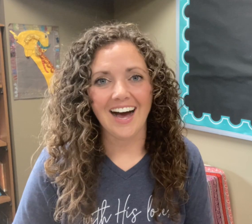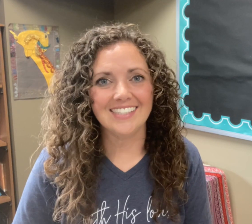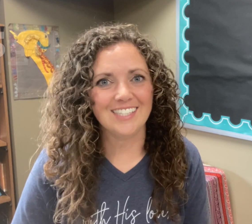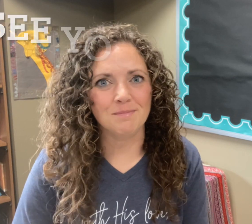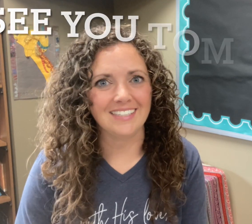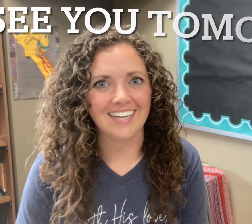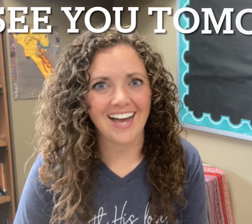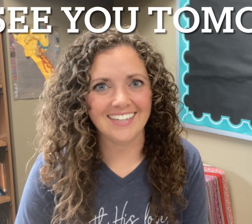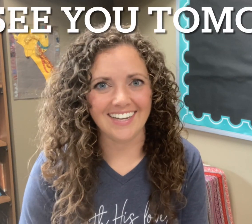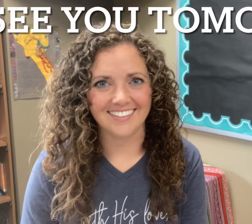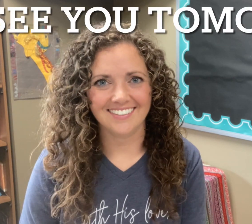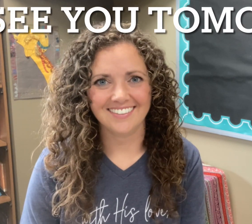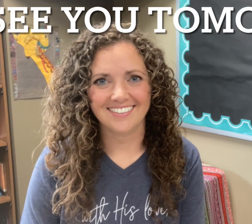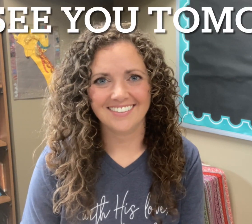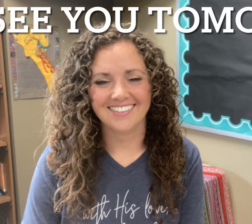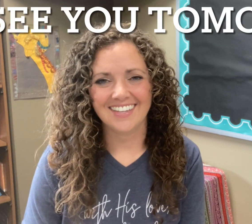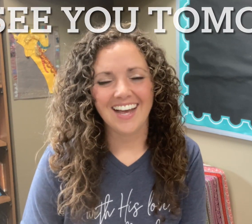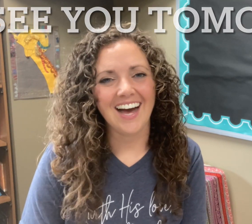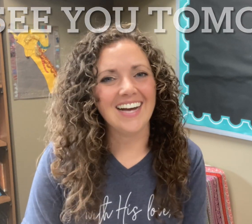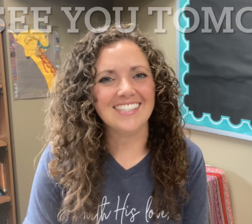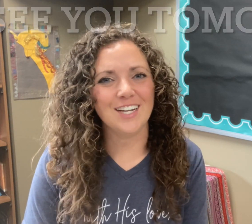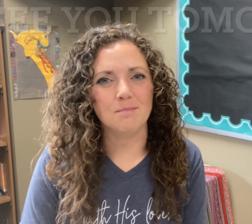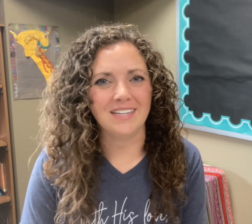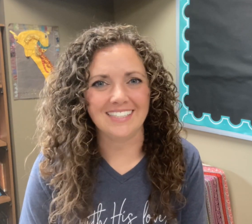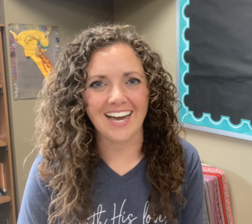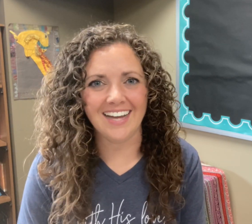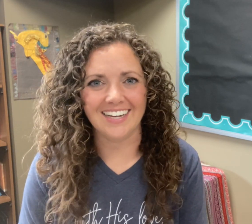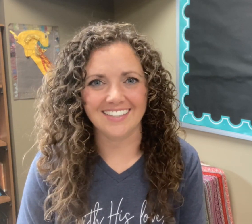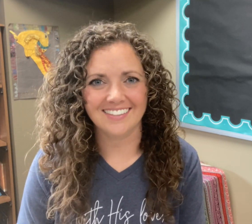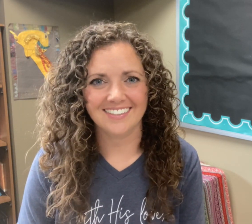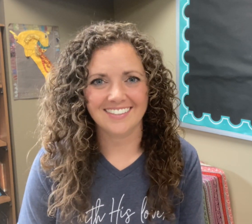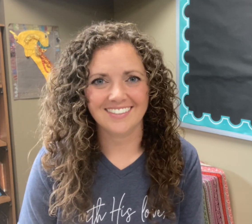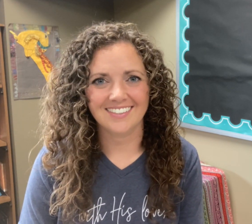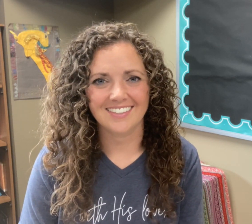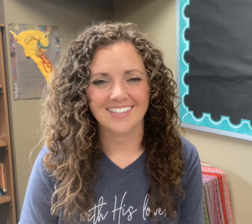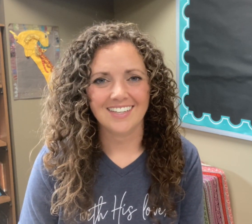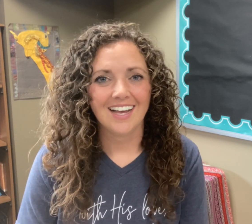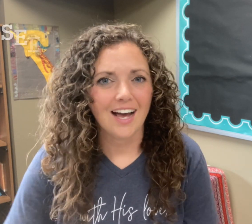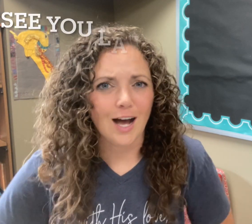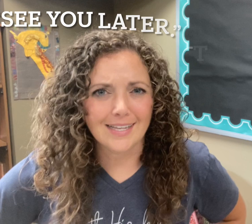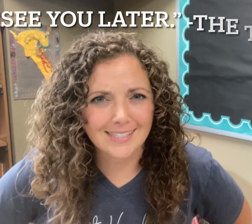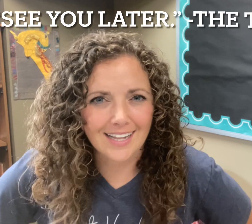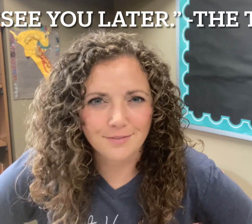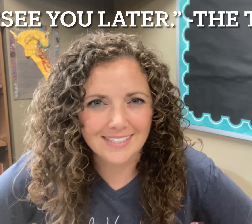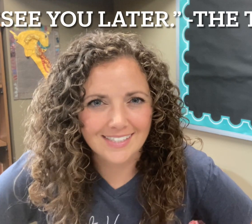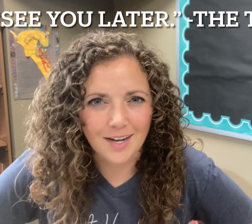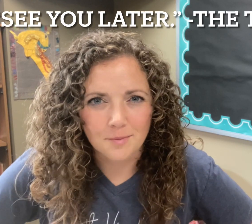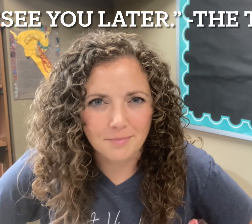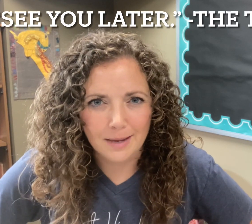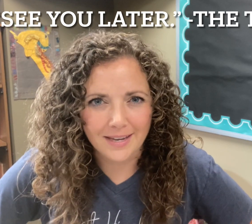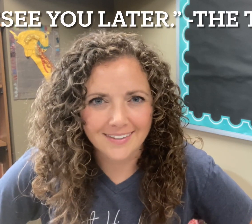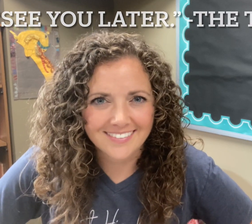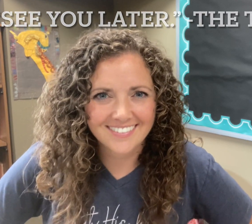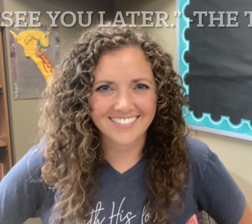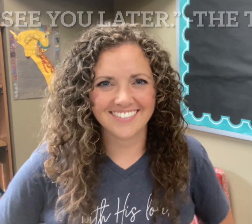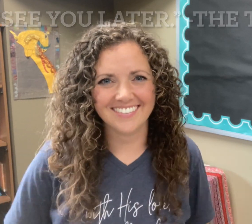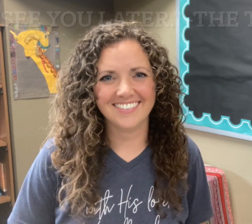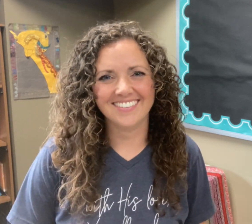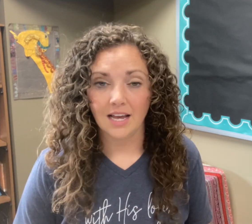Hasta mañana. Hasta mañana. Hasta la vista, baby.